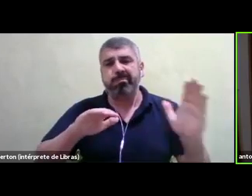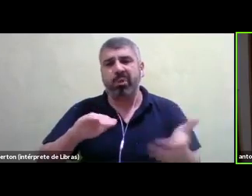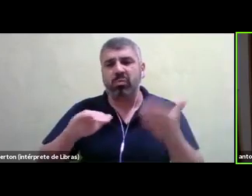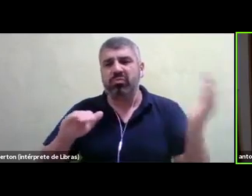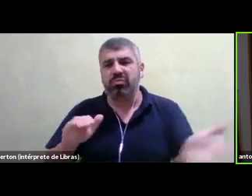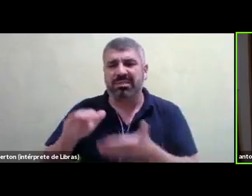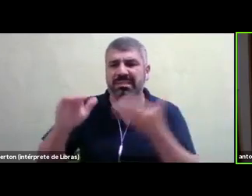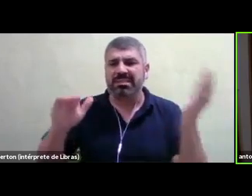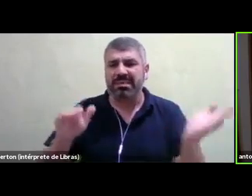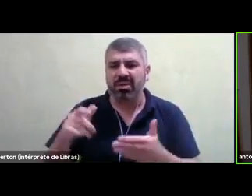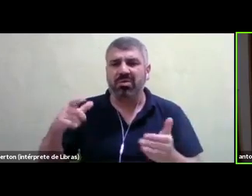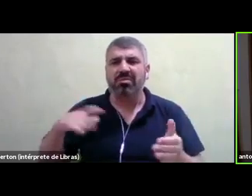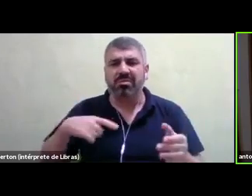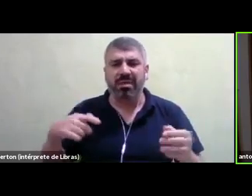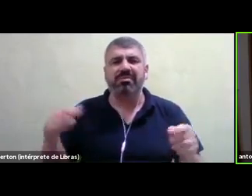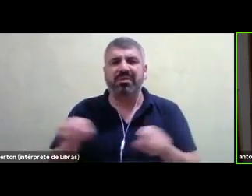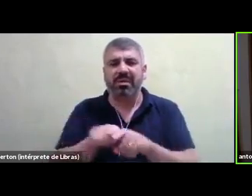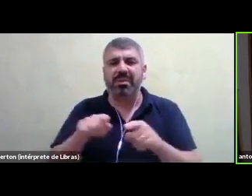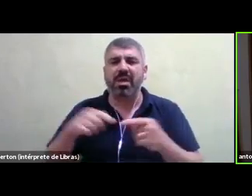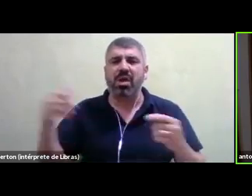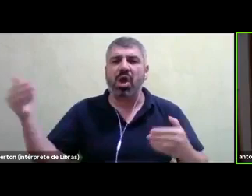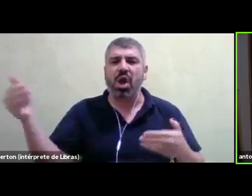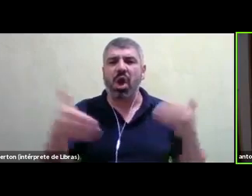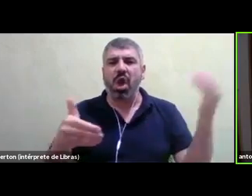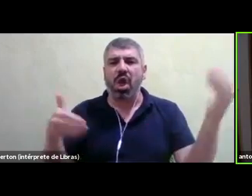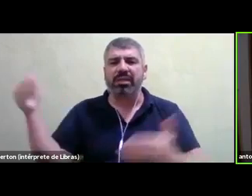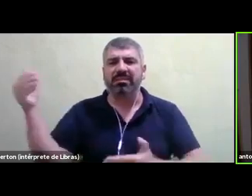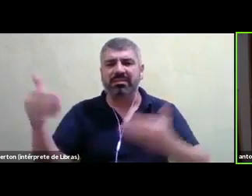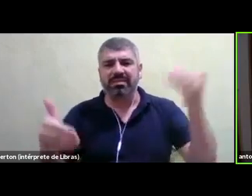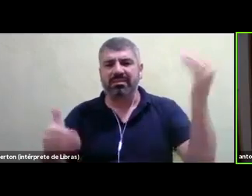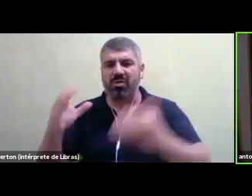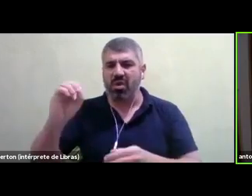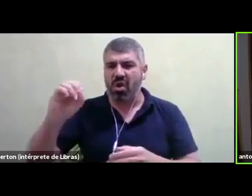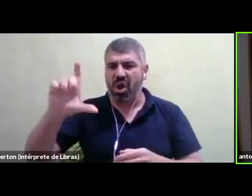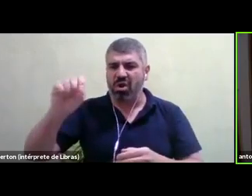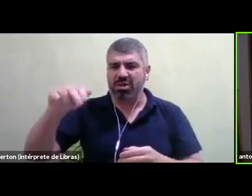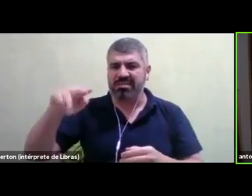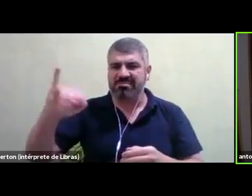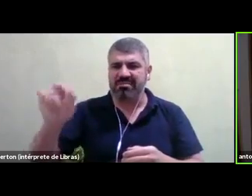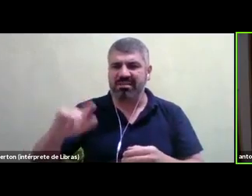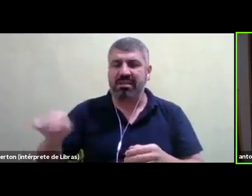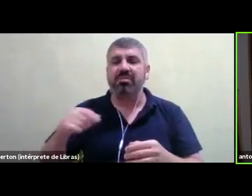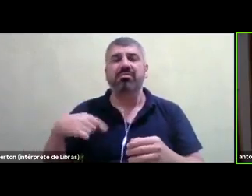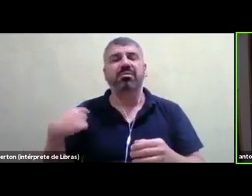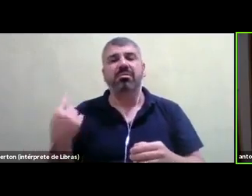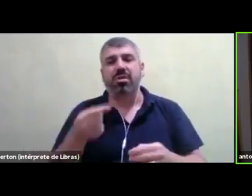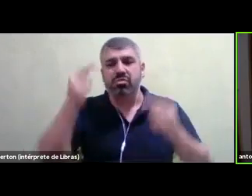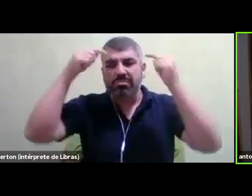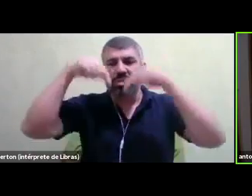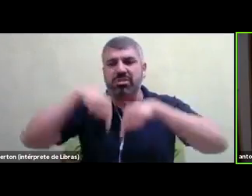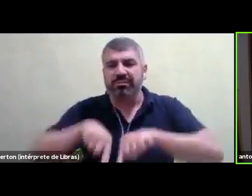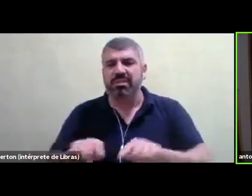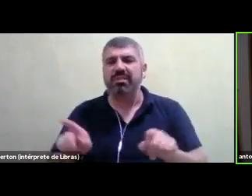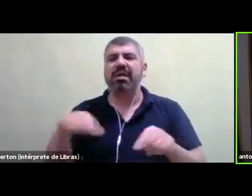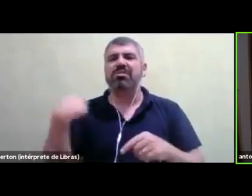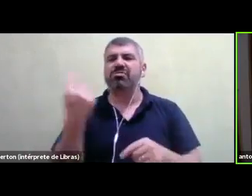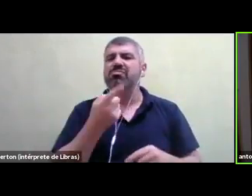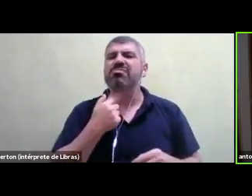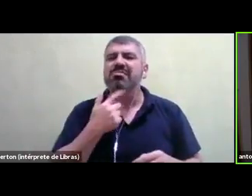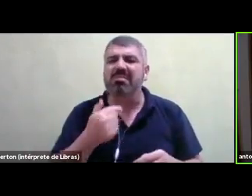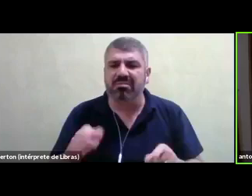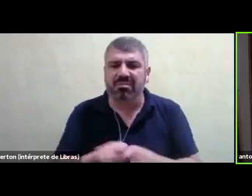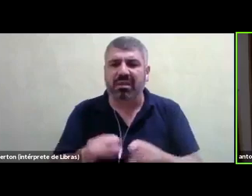de colonização das nossas próprias subjetividades, dos nossos desejos. Então, para a gente, a educação é